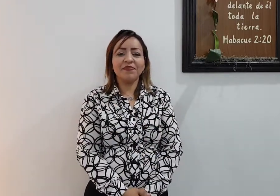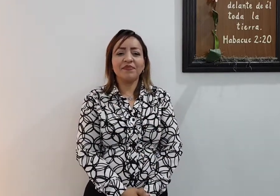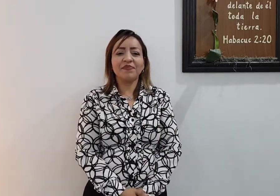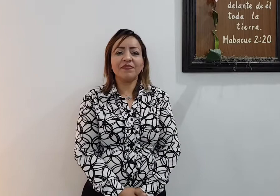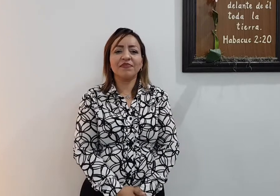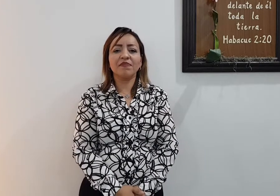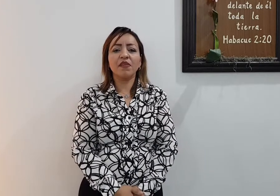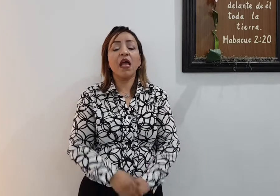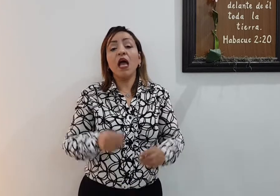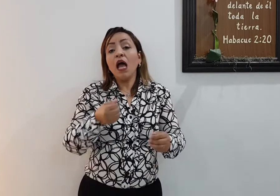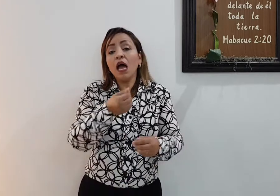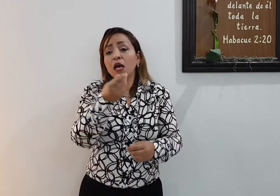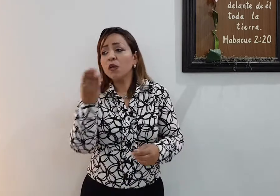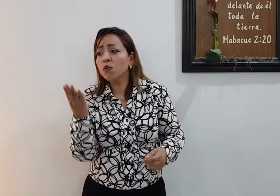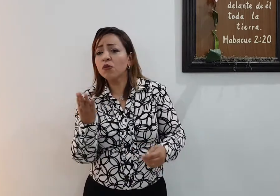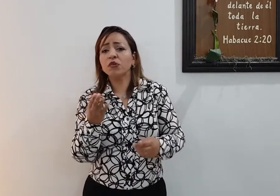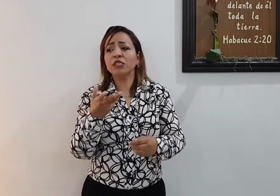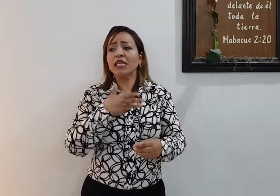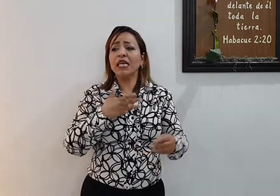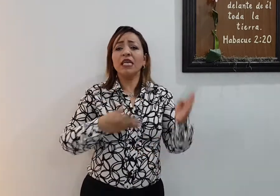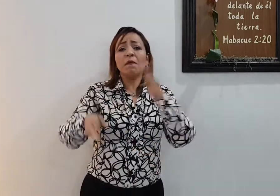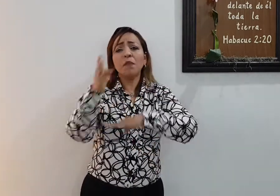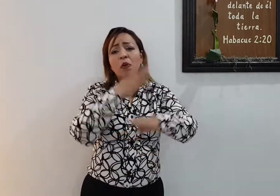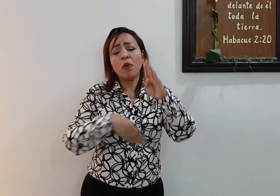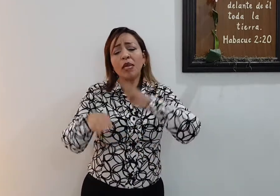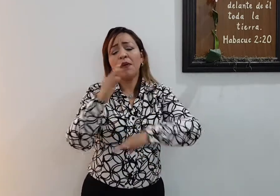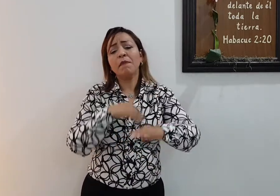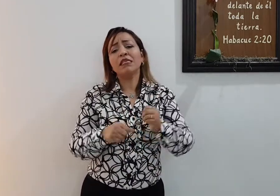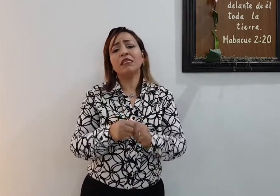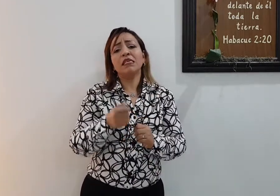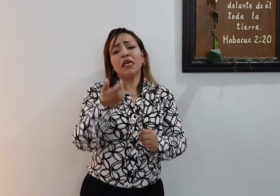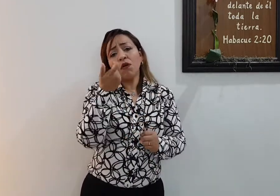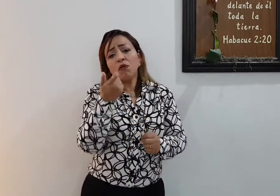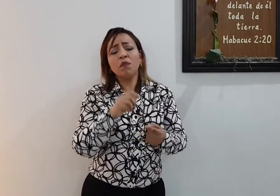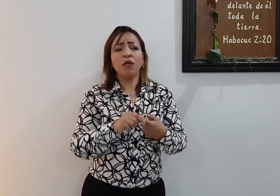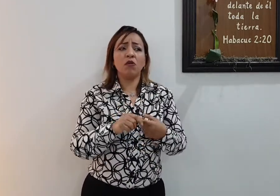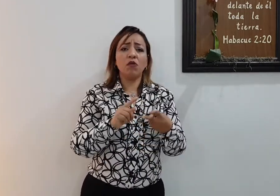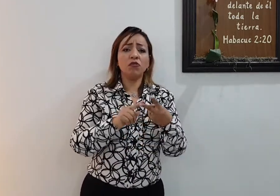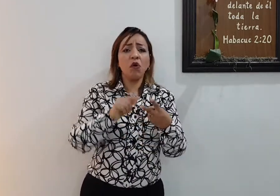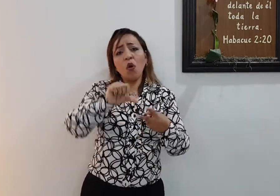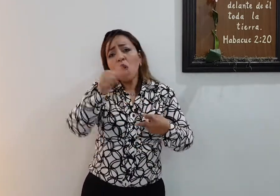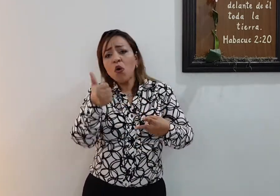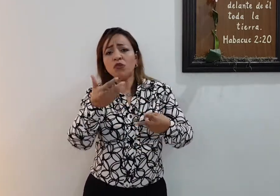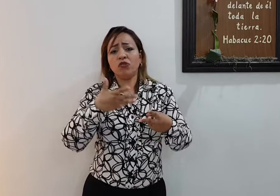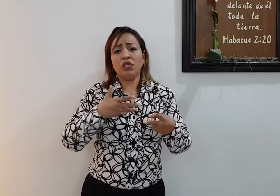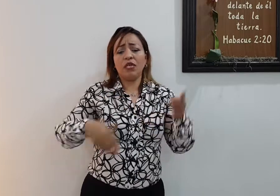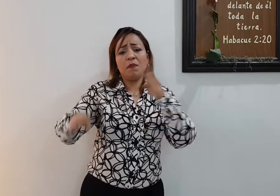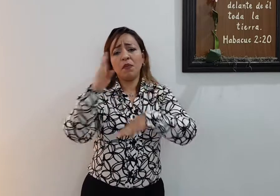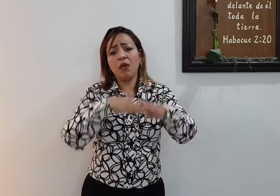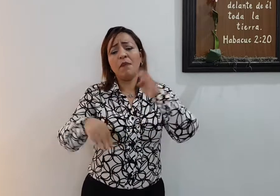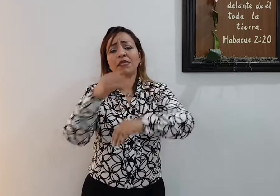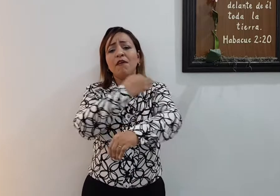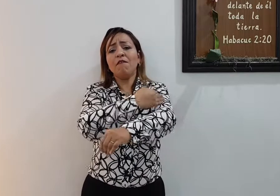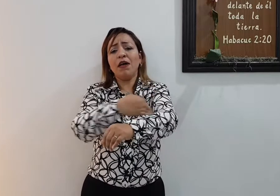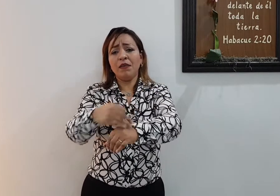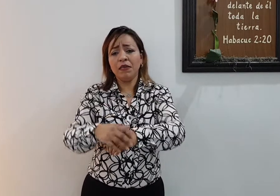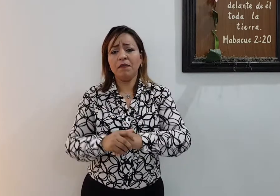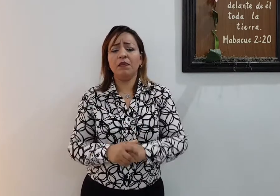otros económica, para otros de relaciones, para otros quizás espiritual. Levante su mano si tiene una petición delante de Dios,